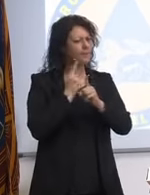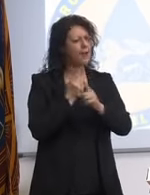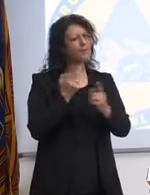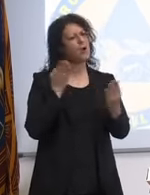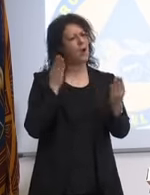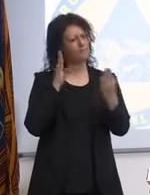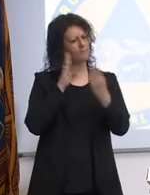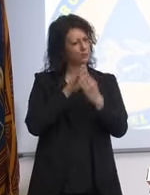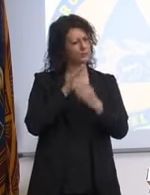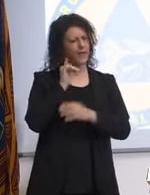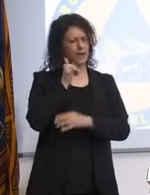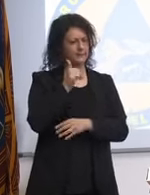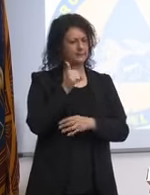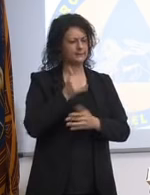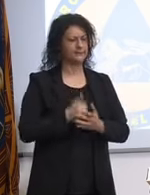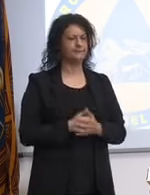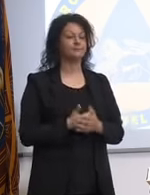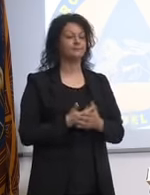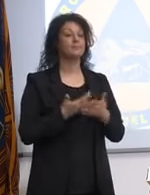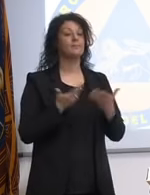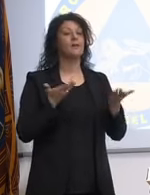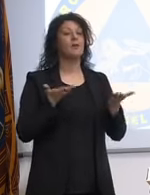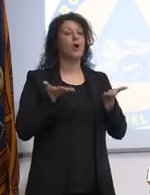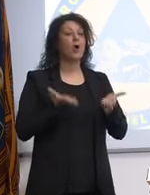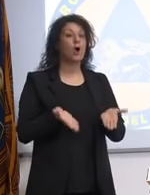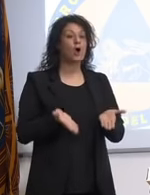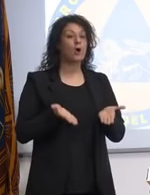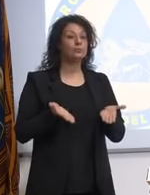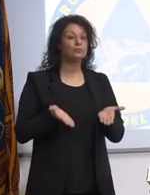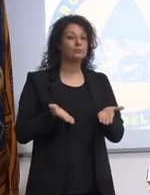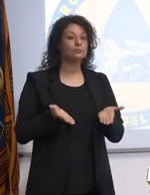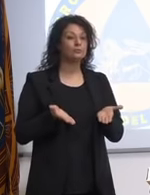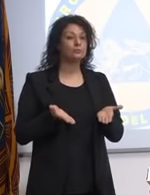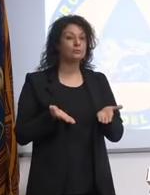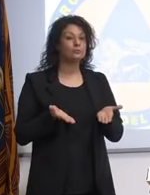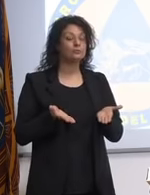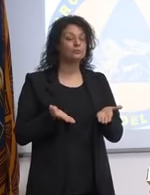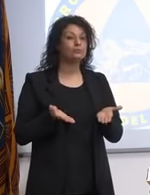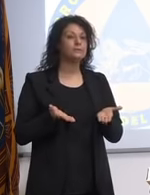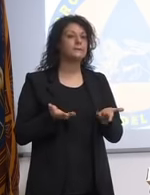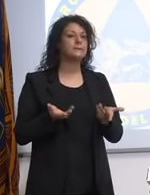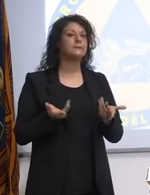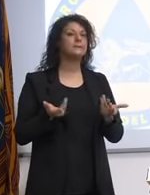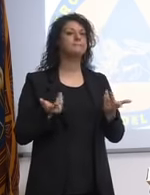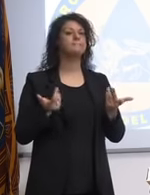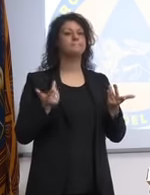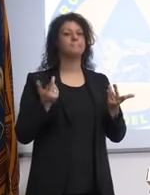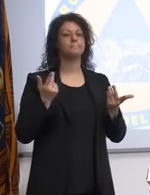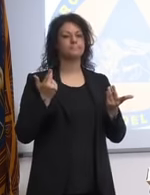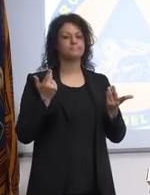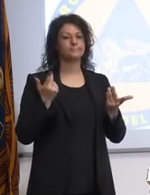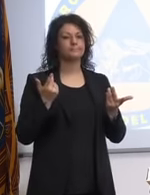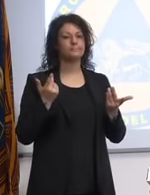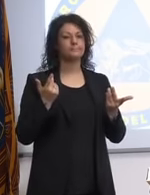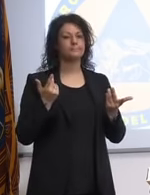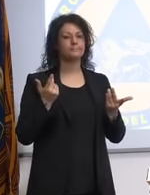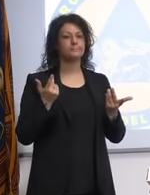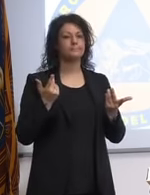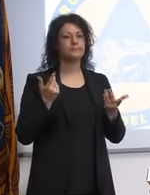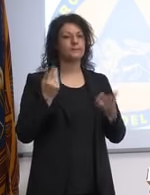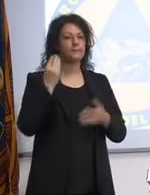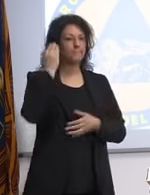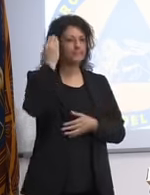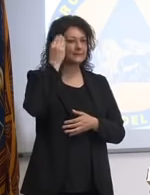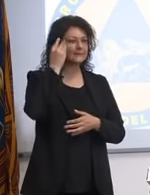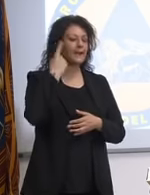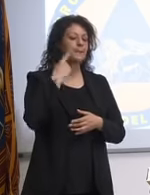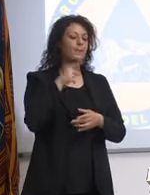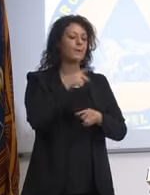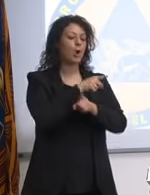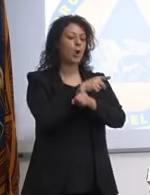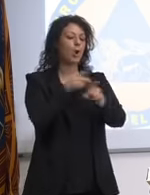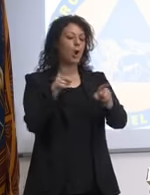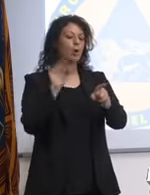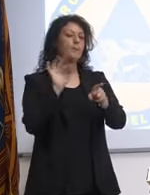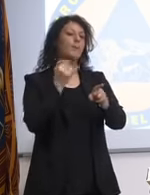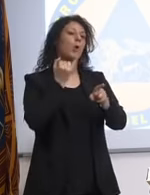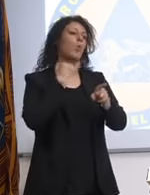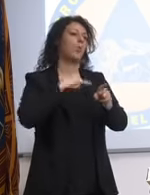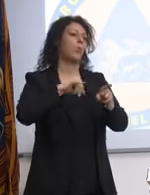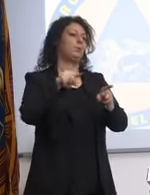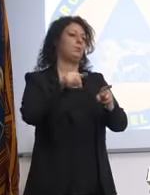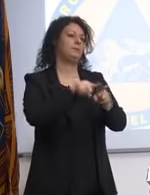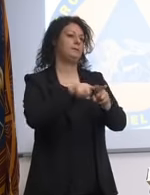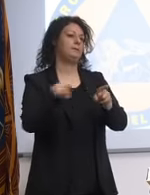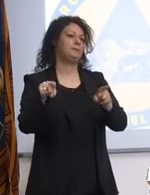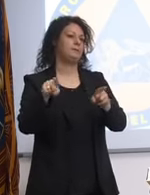affrontata. Ad oggi si immagina che possano essere... tra le ultime attività assieme alle discoteche